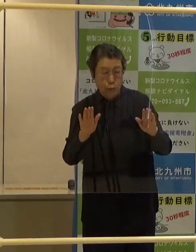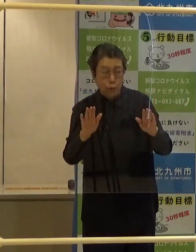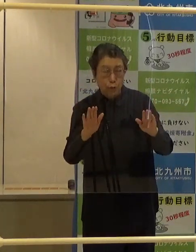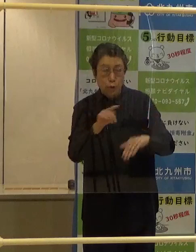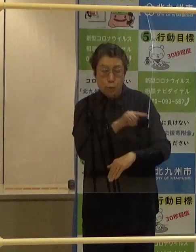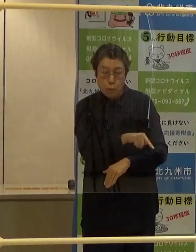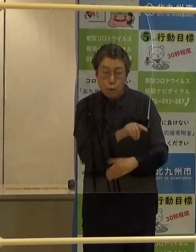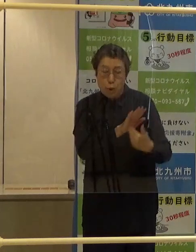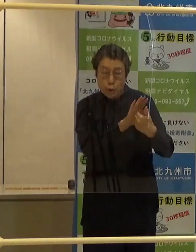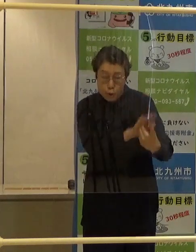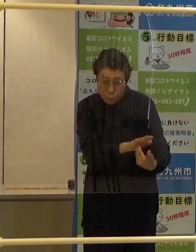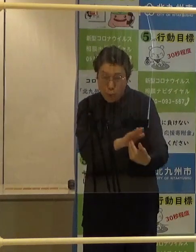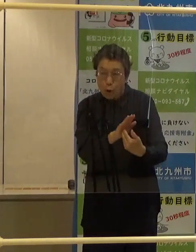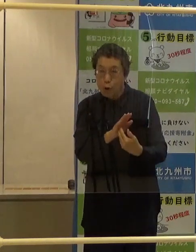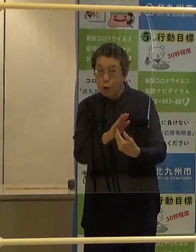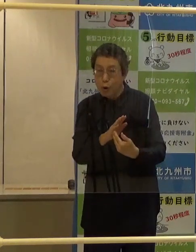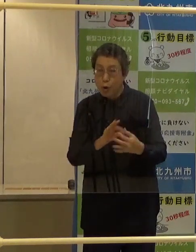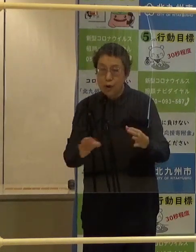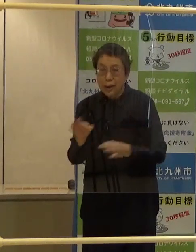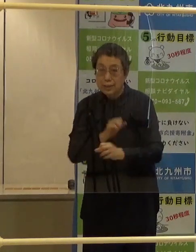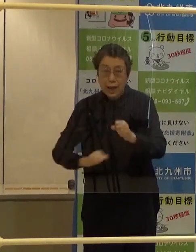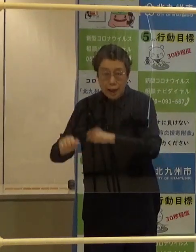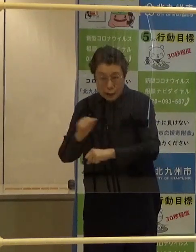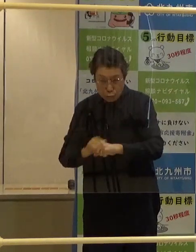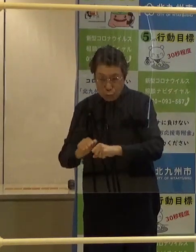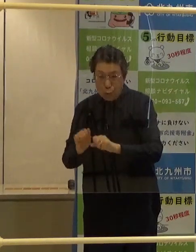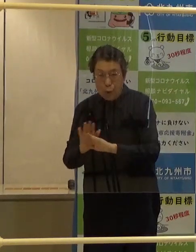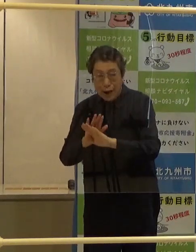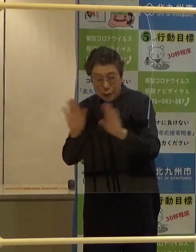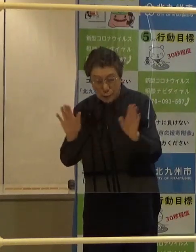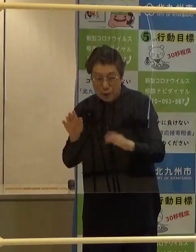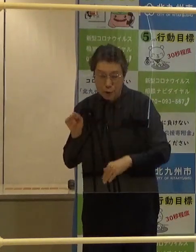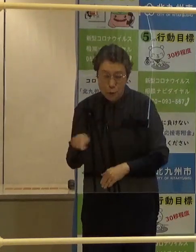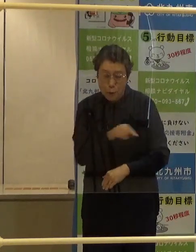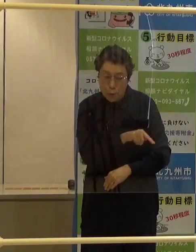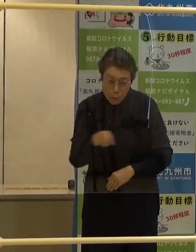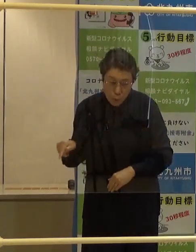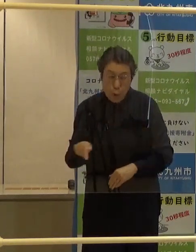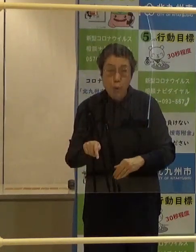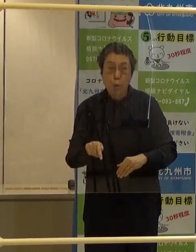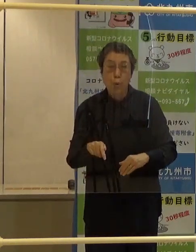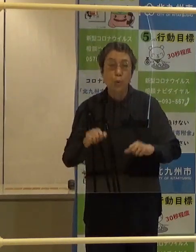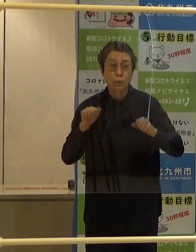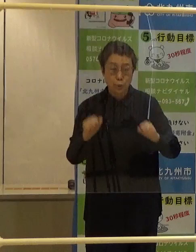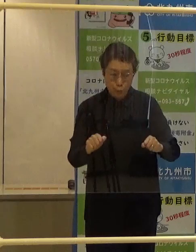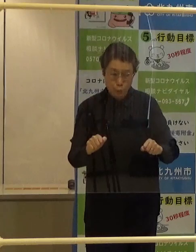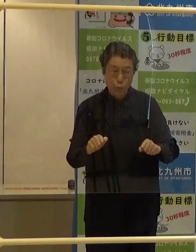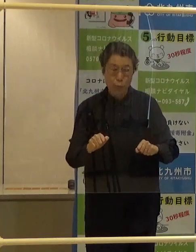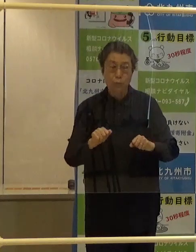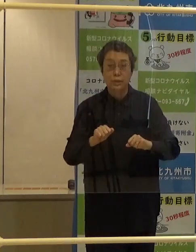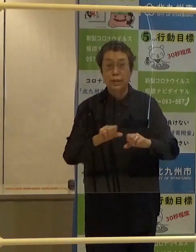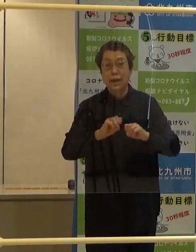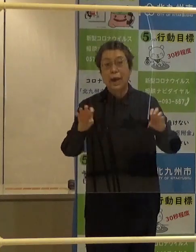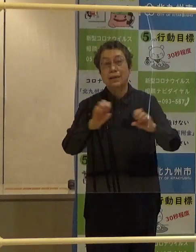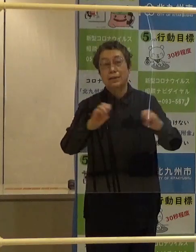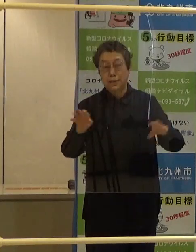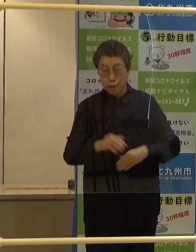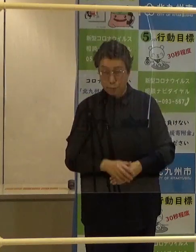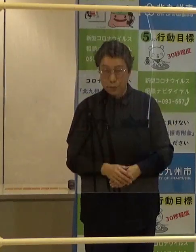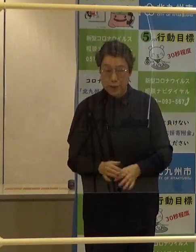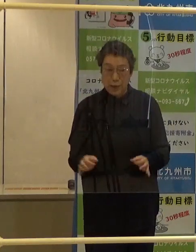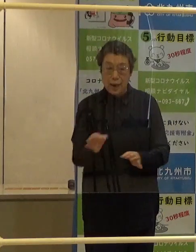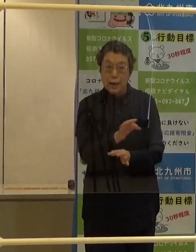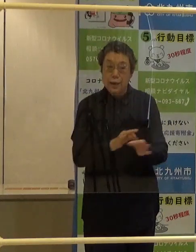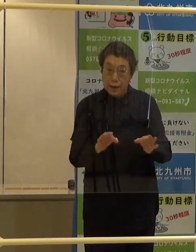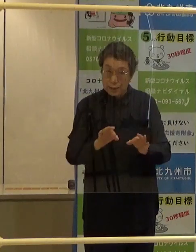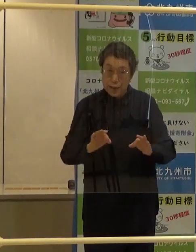であるというこの基本認識に立って発信をしております。 したがいまして、経済界についても社会